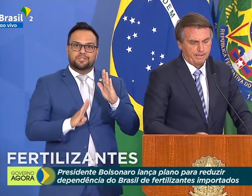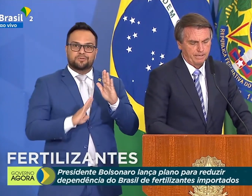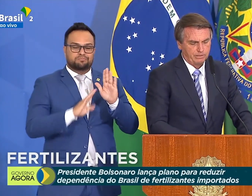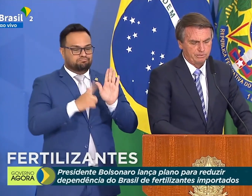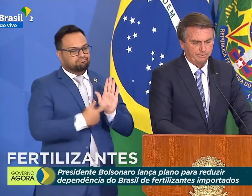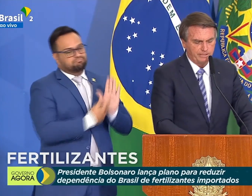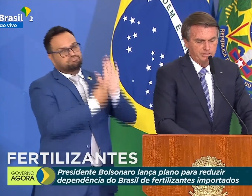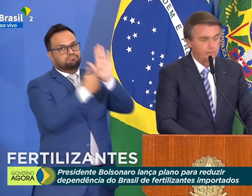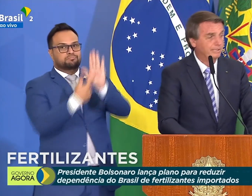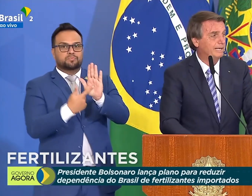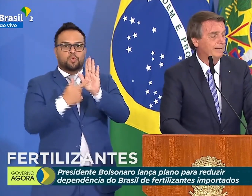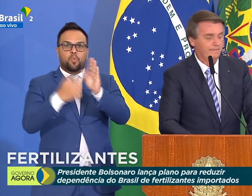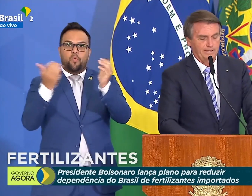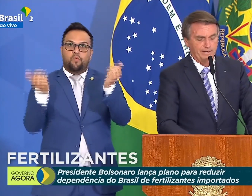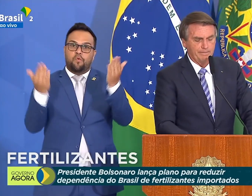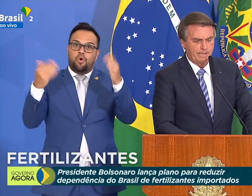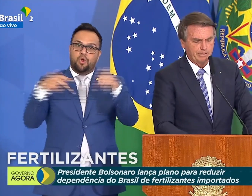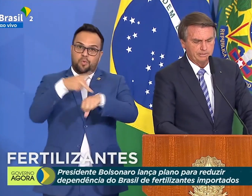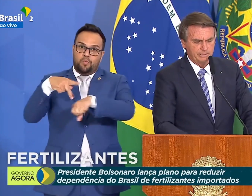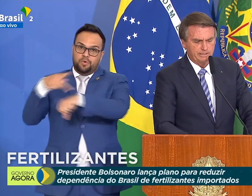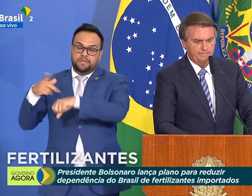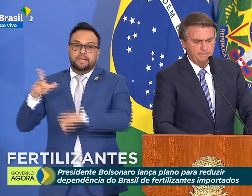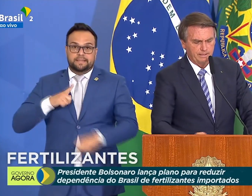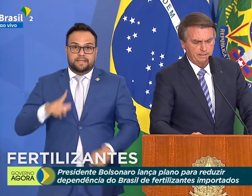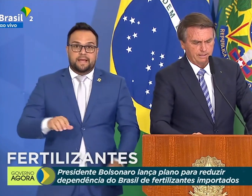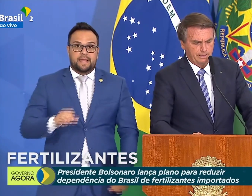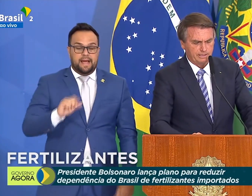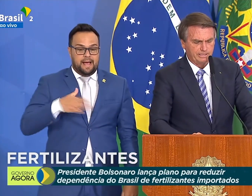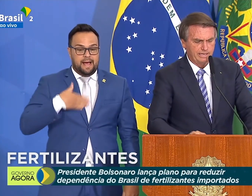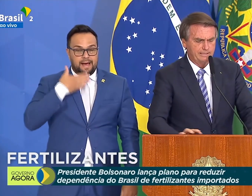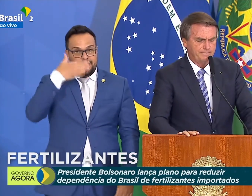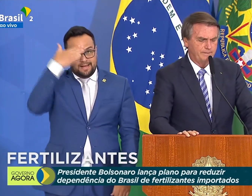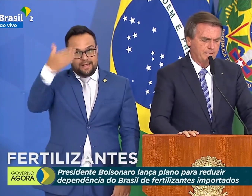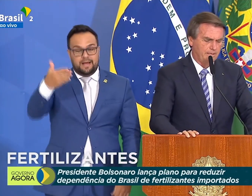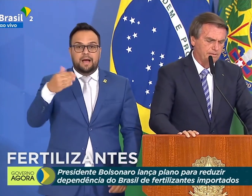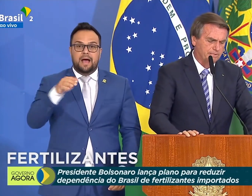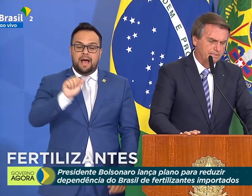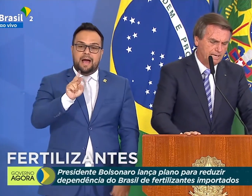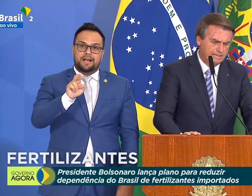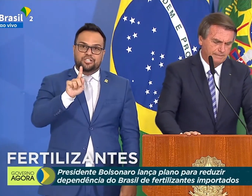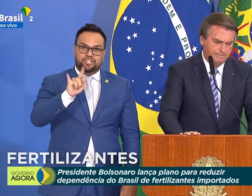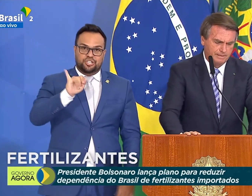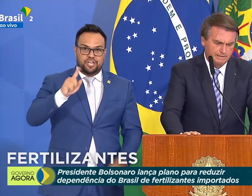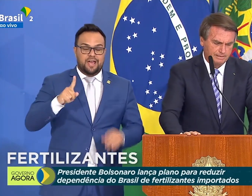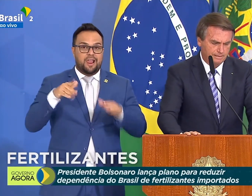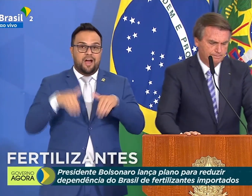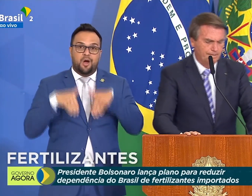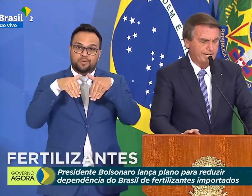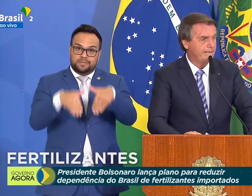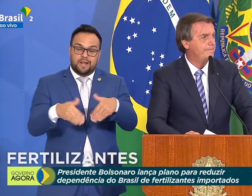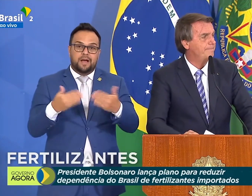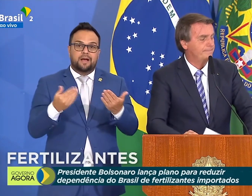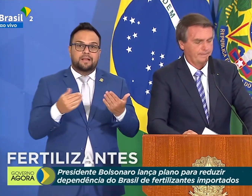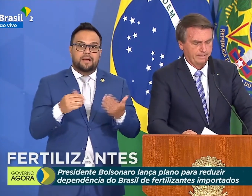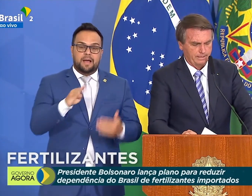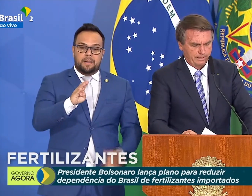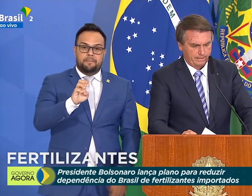Aqui presentes os embaixadores da Arábia Saudita, Argélia, Austrália,